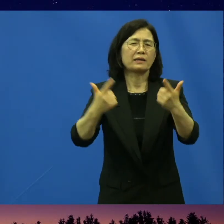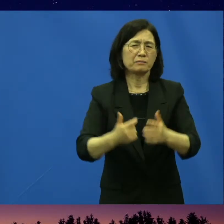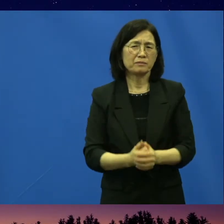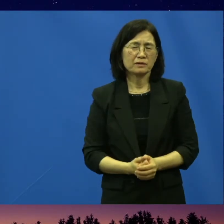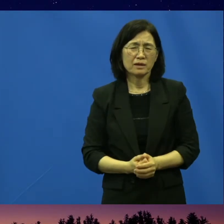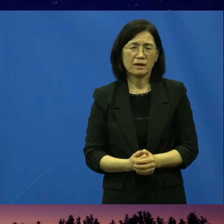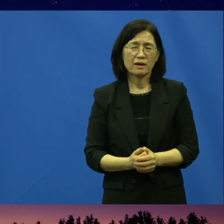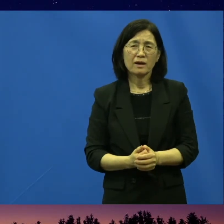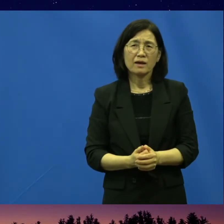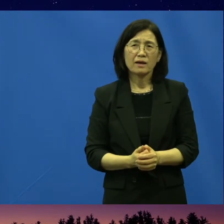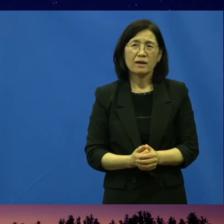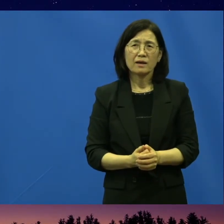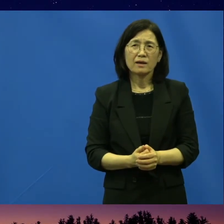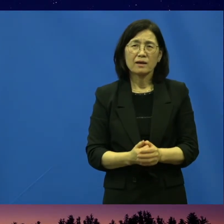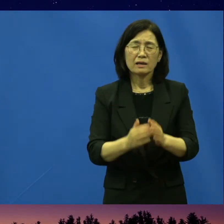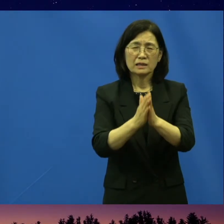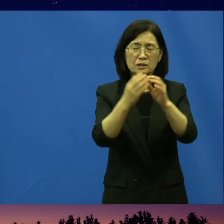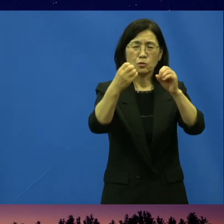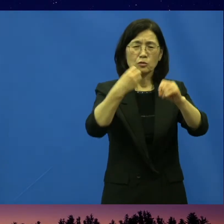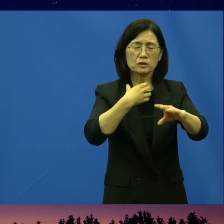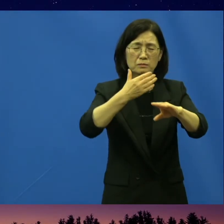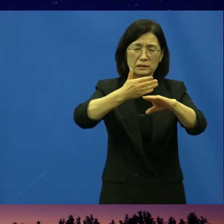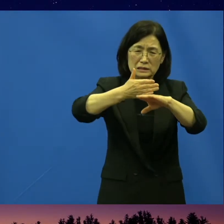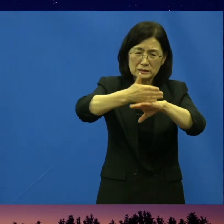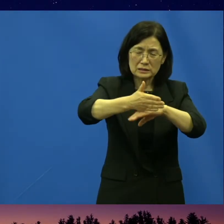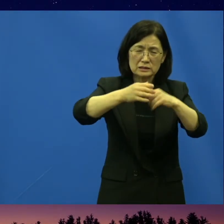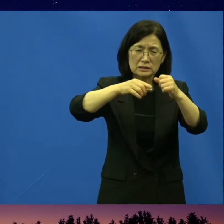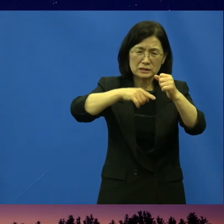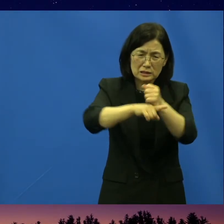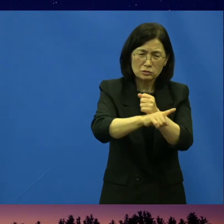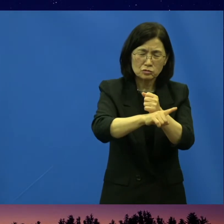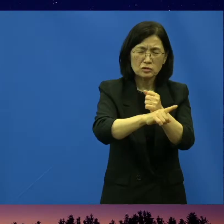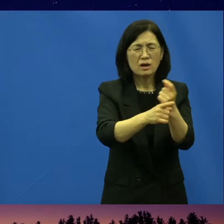지연되는 이유는 여러 가지가 있을 수 있어요.